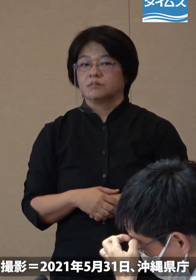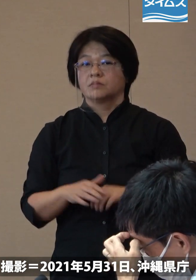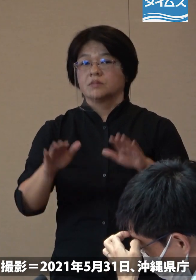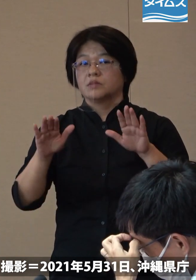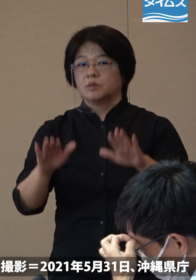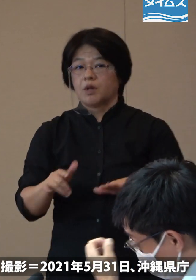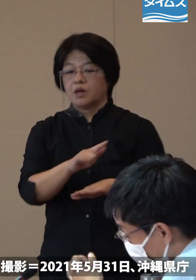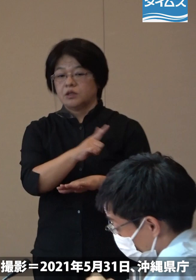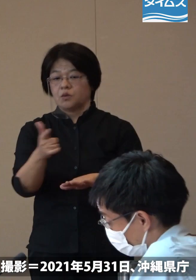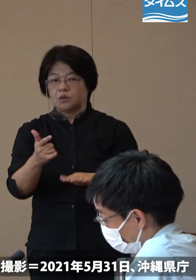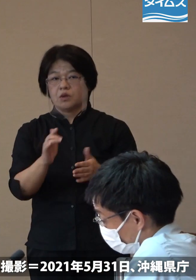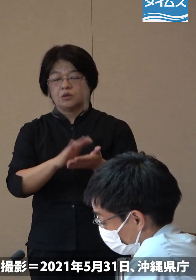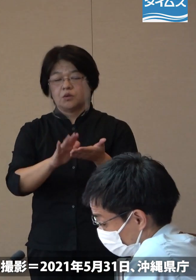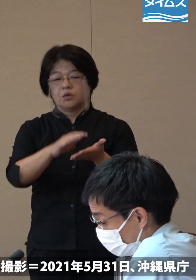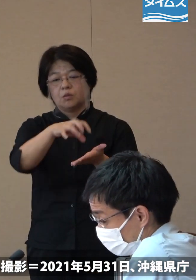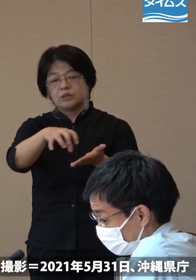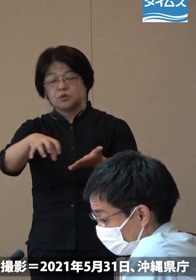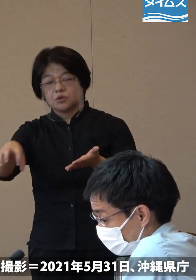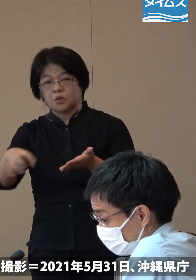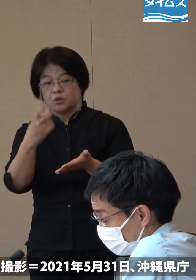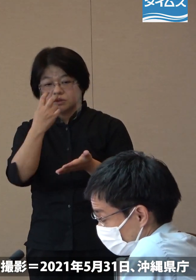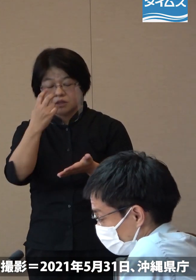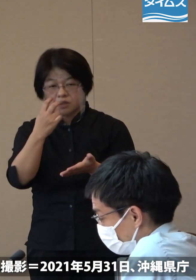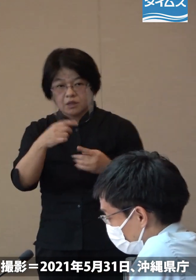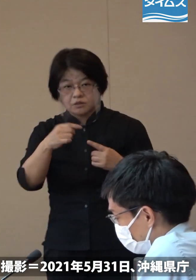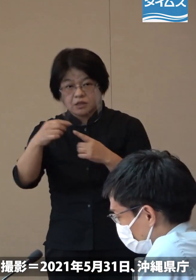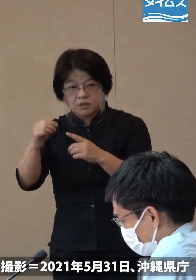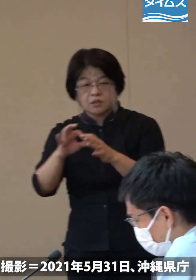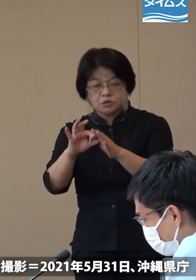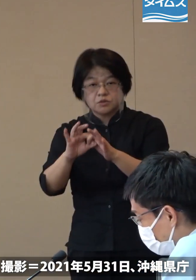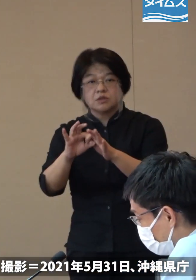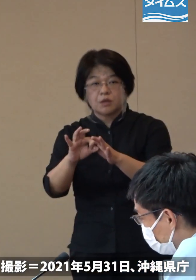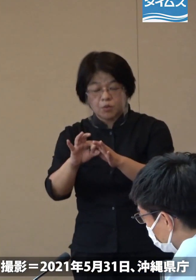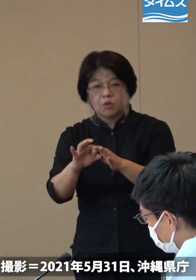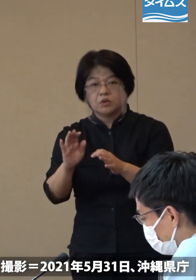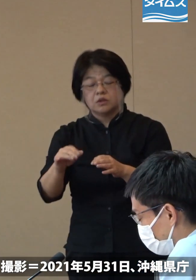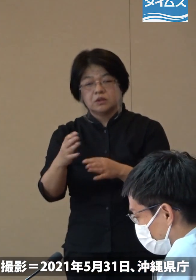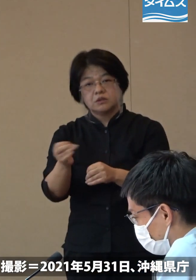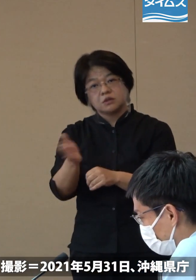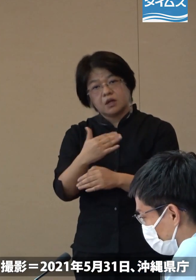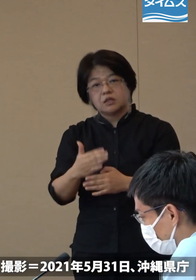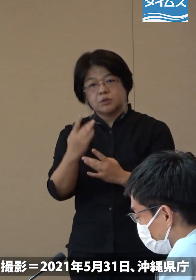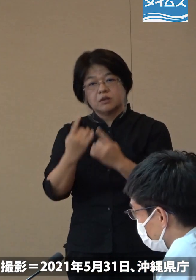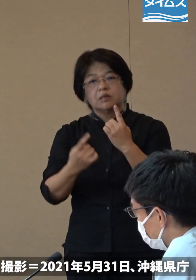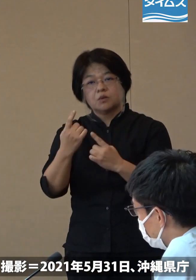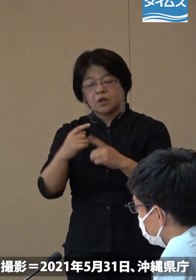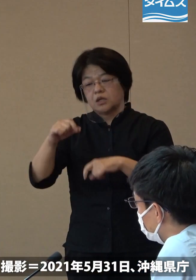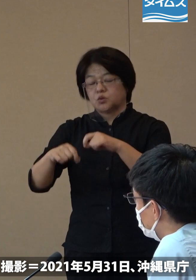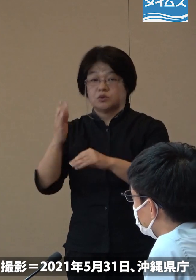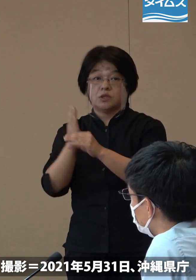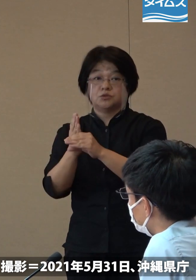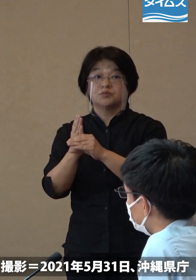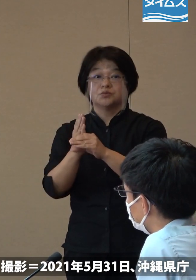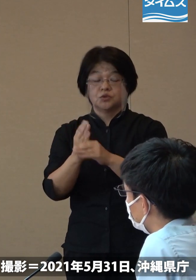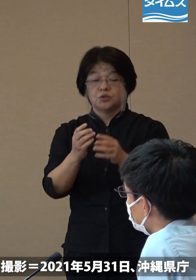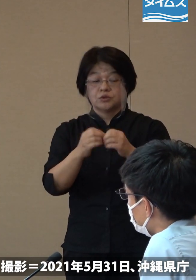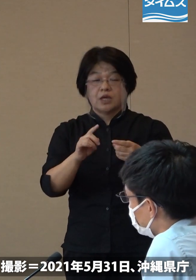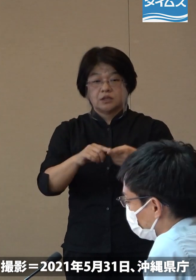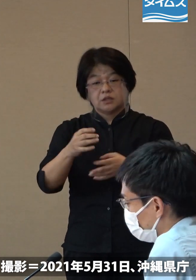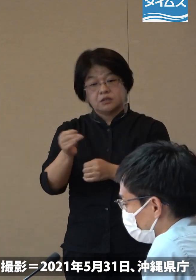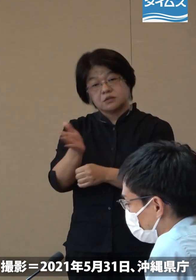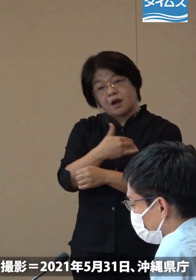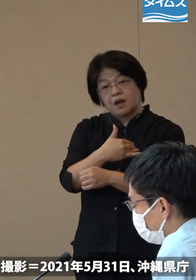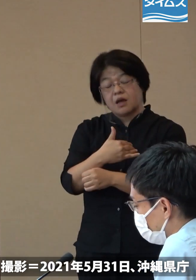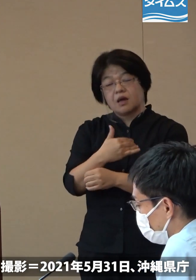今その場所の選定等を含めて、いつから始められるかということも現在調整中です。ですからまだ具体的に、どこでい